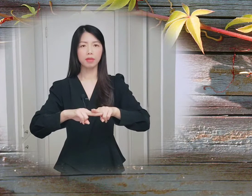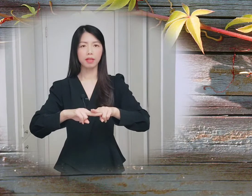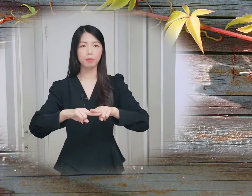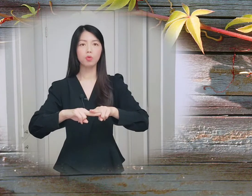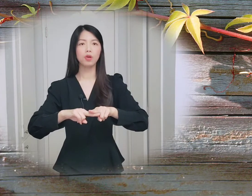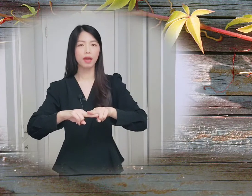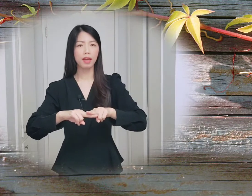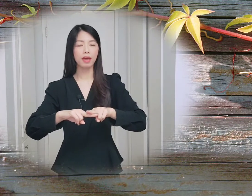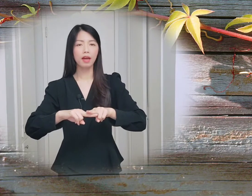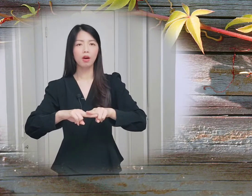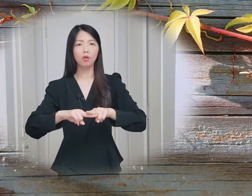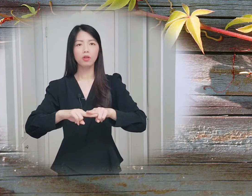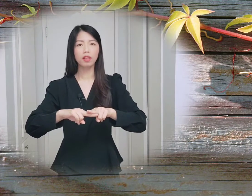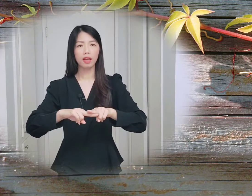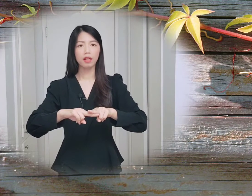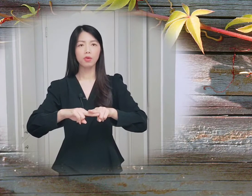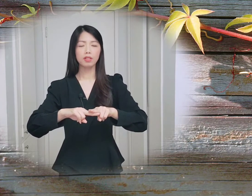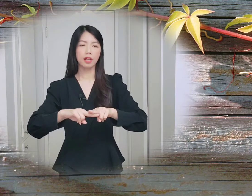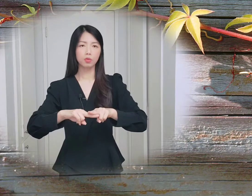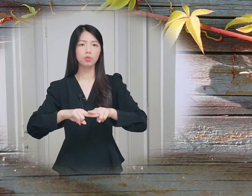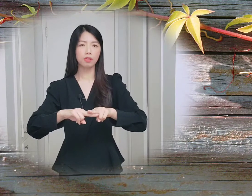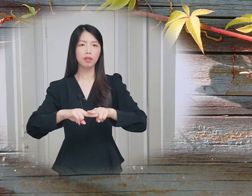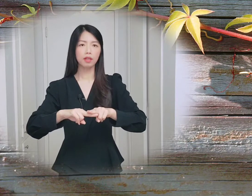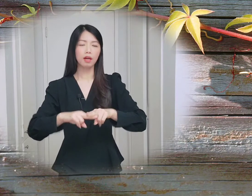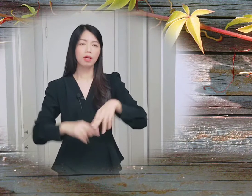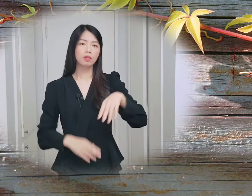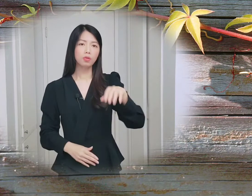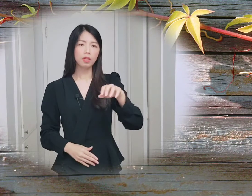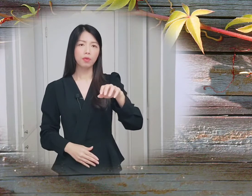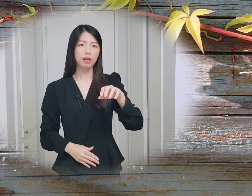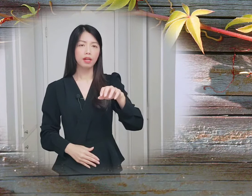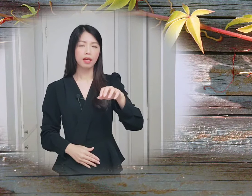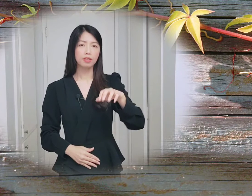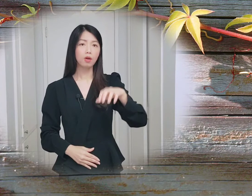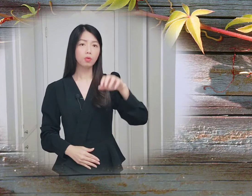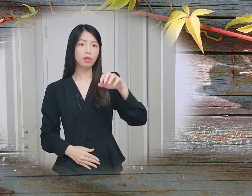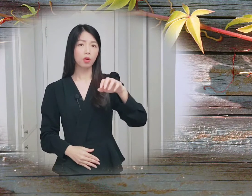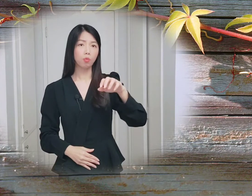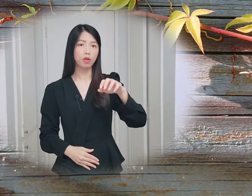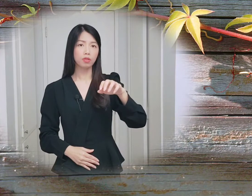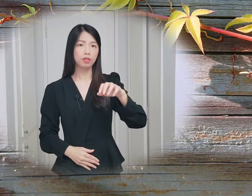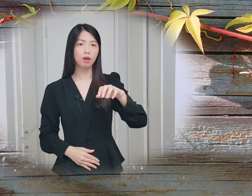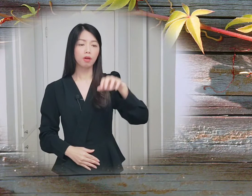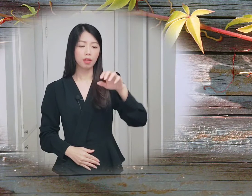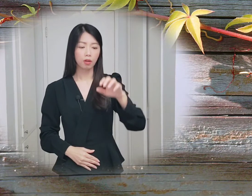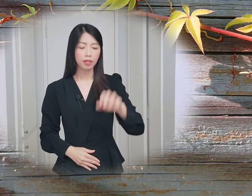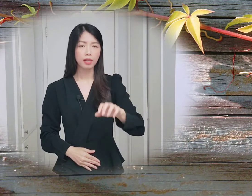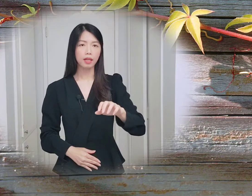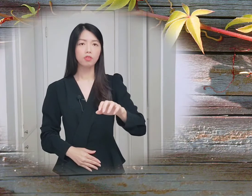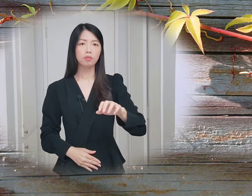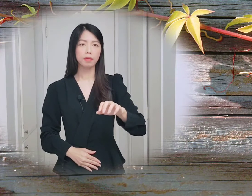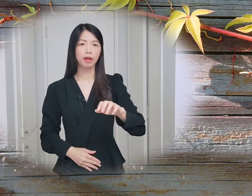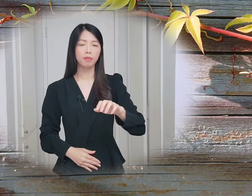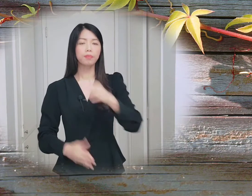표현이 됩니다. 보좌에 어디에라고 하는 장소 수어는 손등이 위를 향하게 해서 손을 약간 오므려 주셔서 이렇게